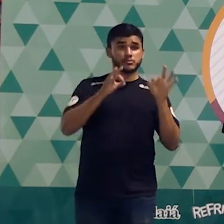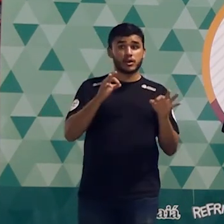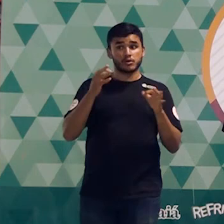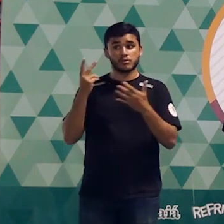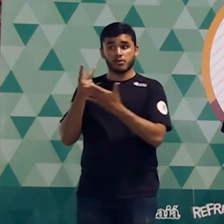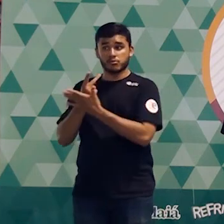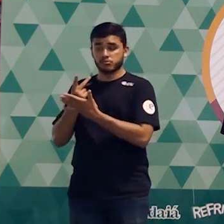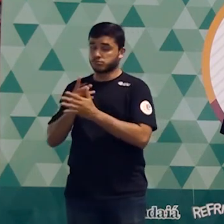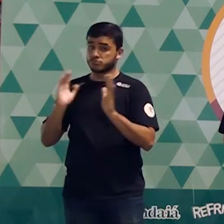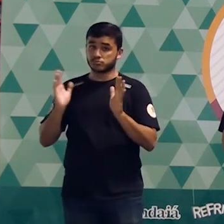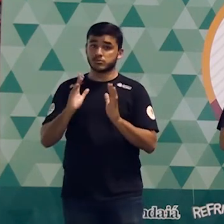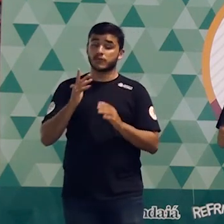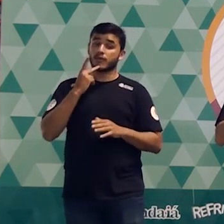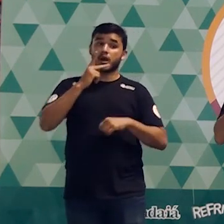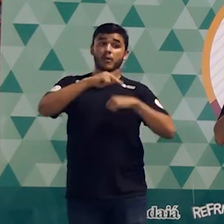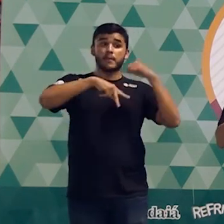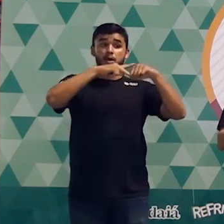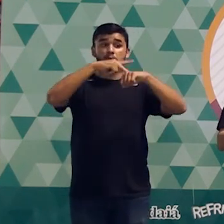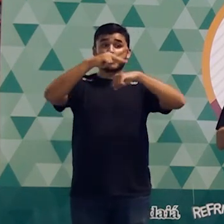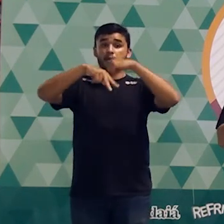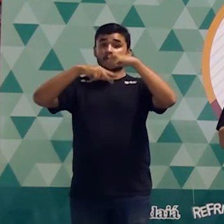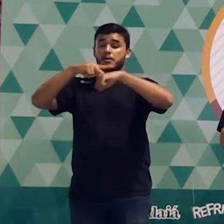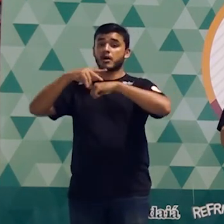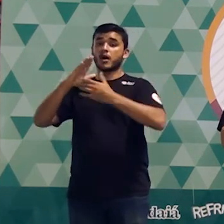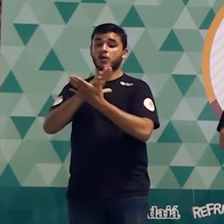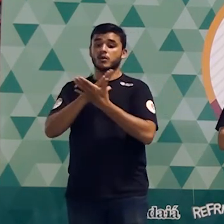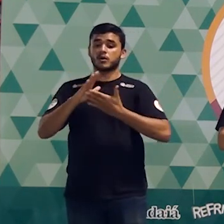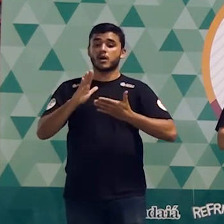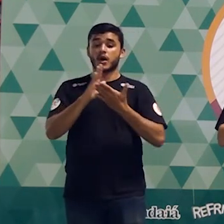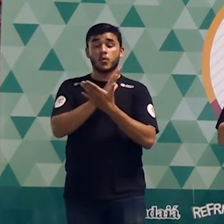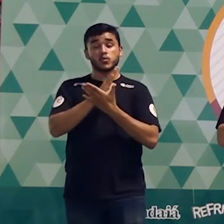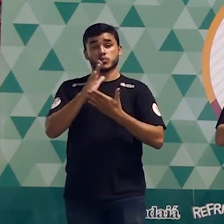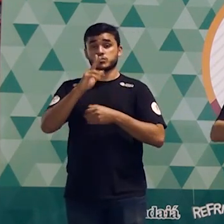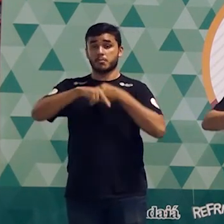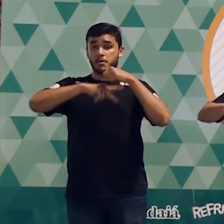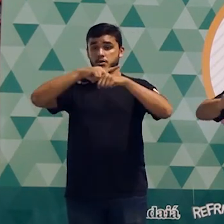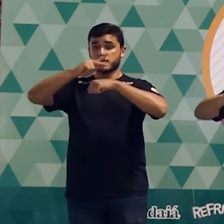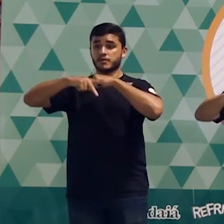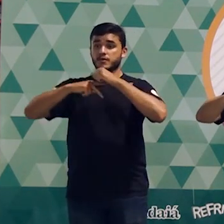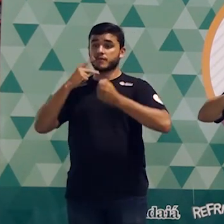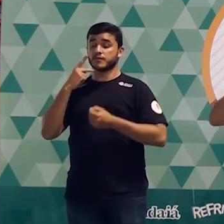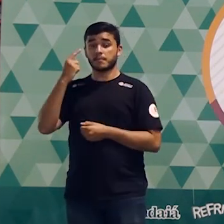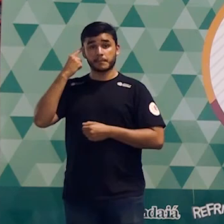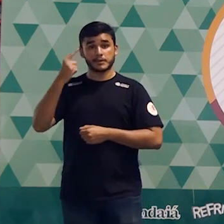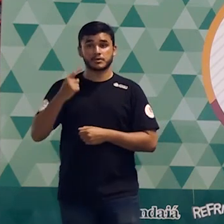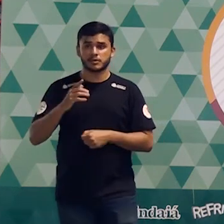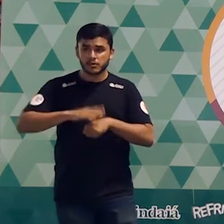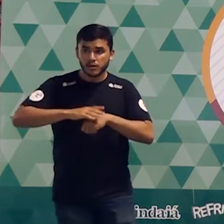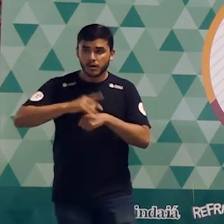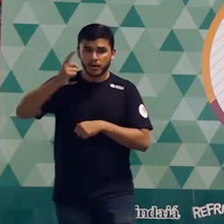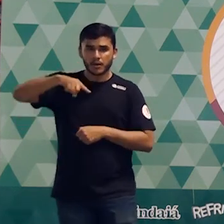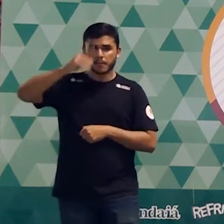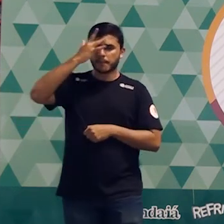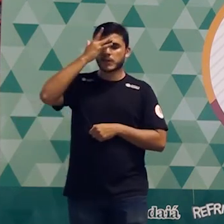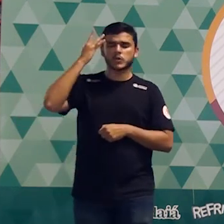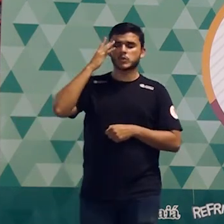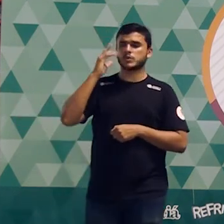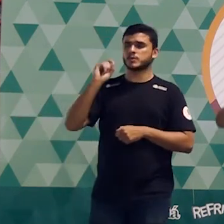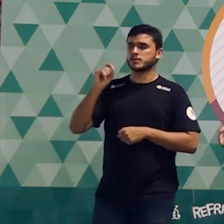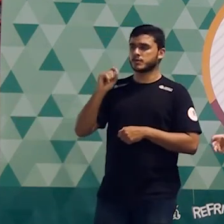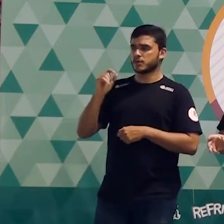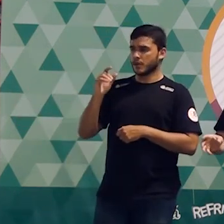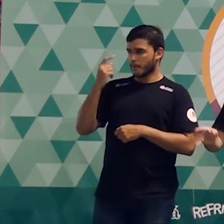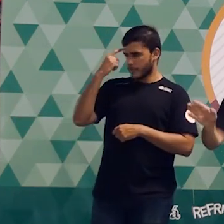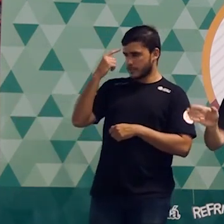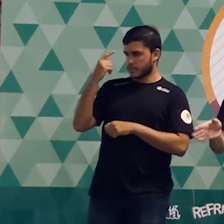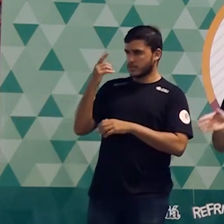estamos só dizendo que existe. O aborto foi liberado em alguns países, então quer dizer que uma pessoa não precisa ir para uma clínica